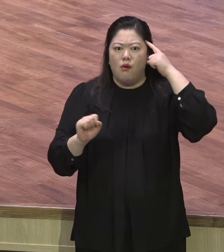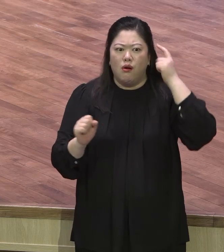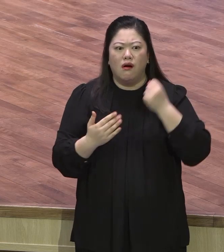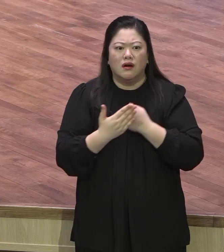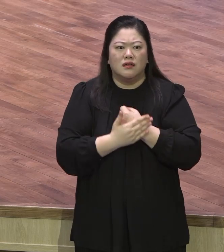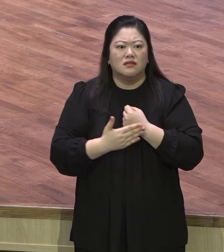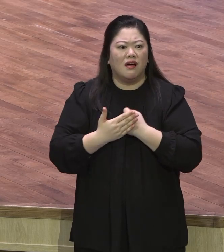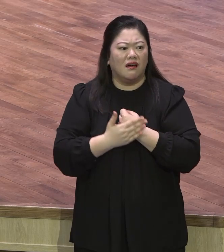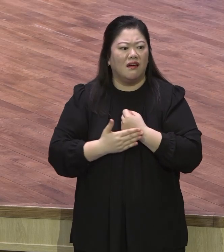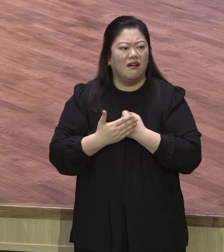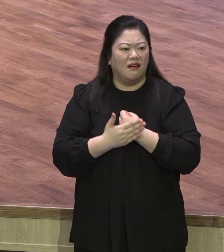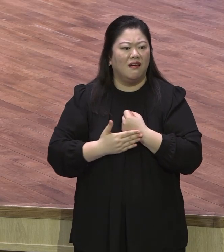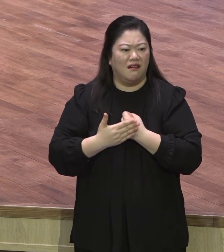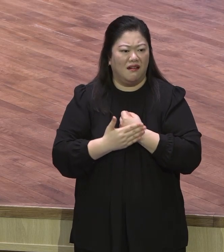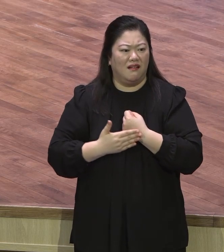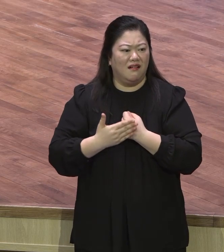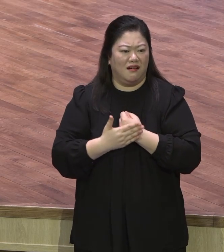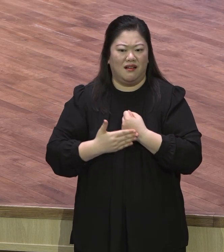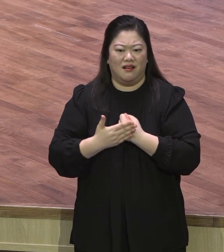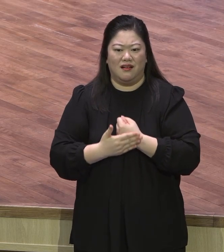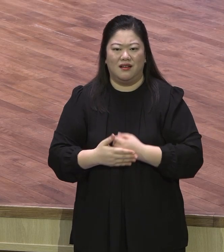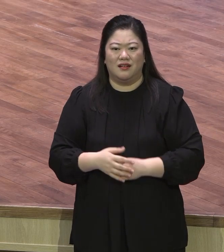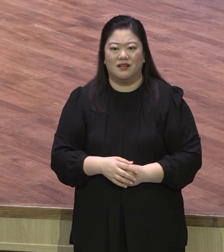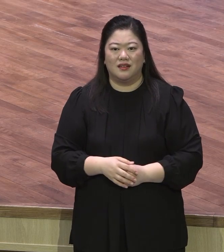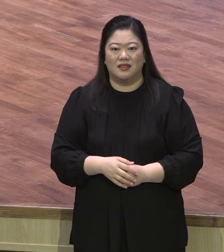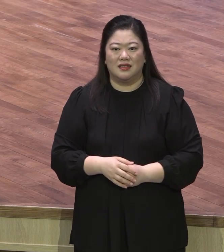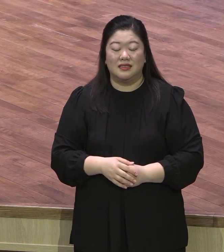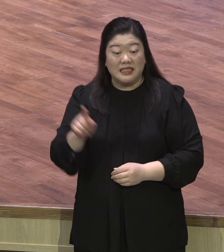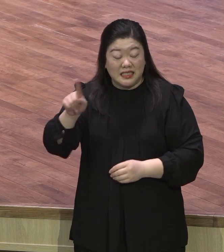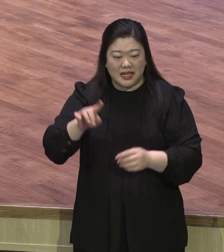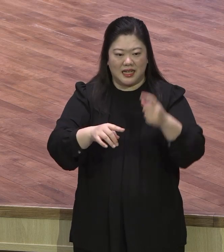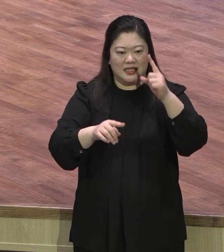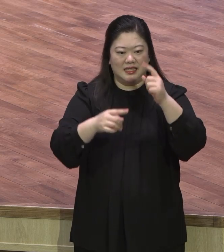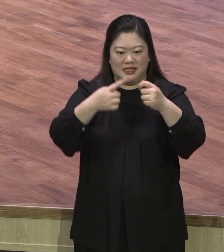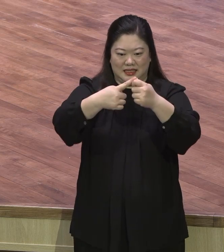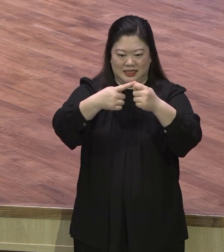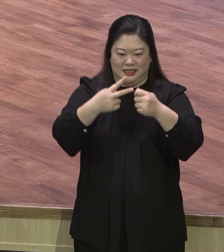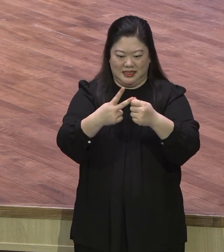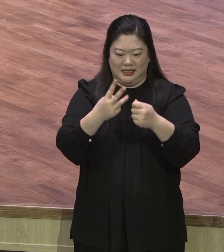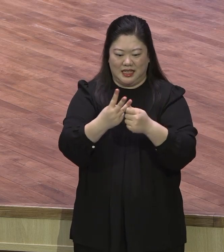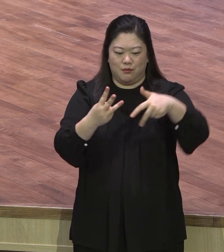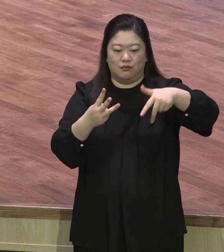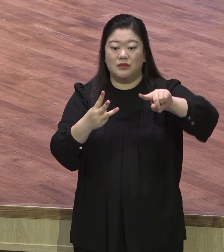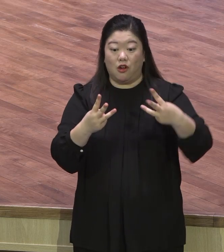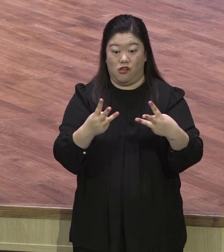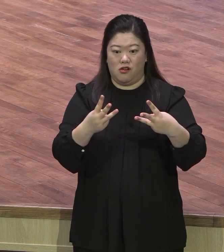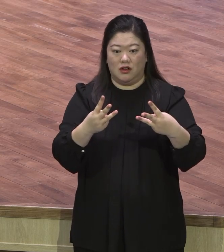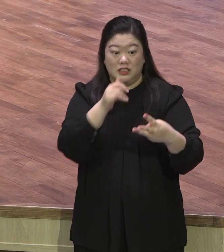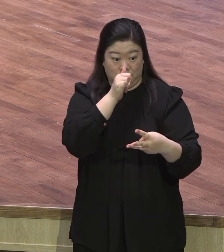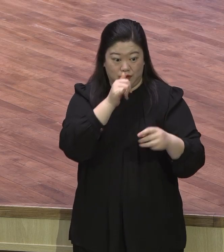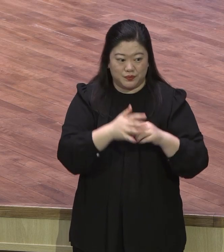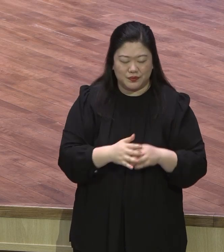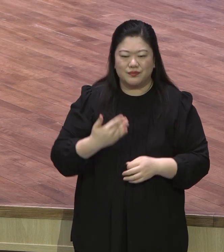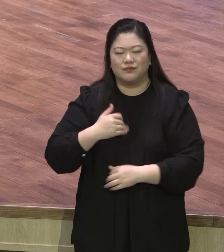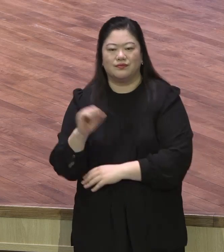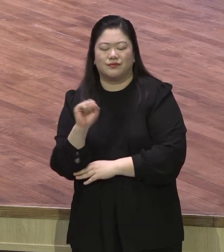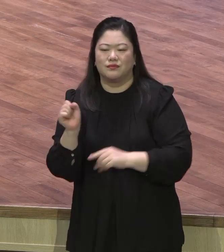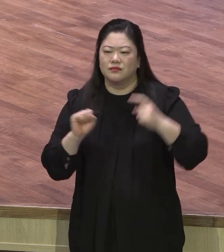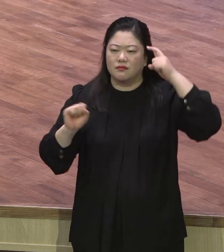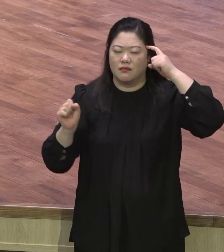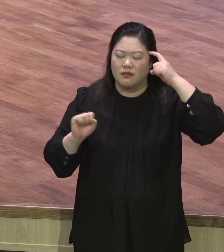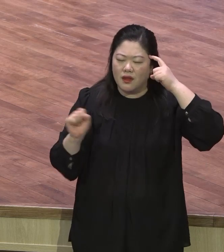그 노래 그 창약을요. 그 3절까지 있잖아요. 왜 주님 갈부리 가졌습니까? 왜 나를